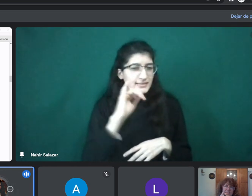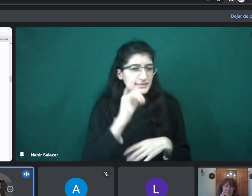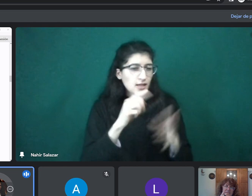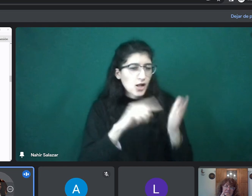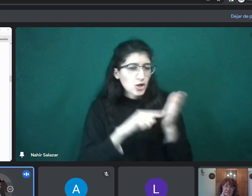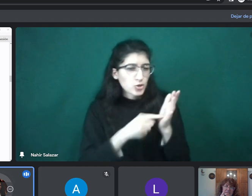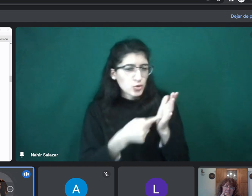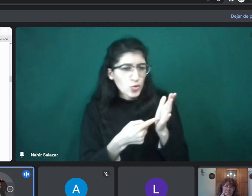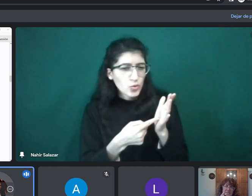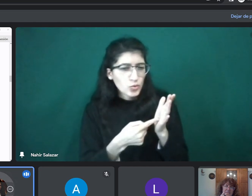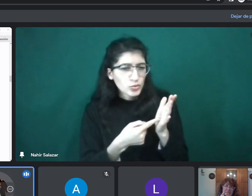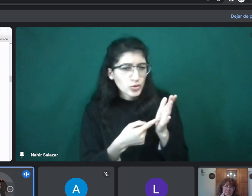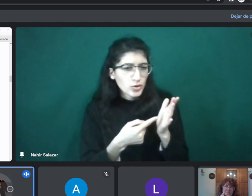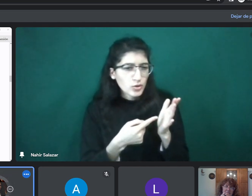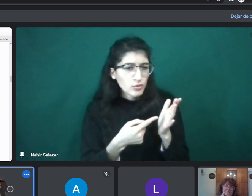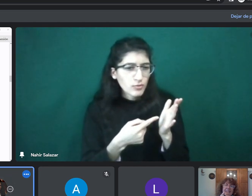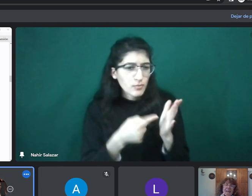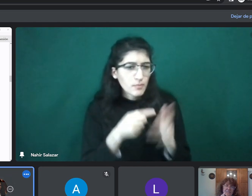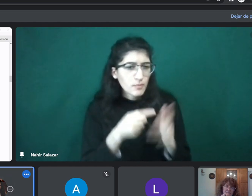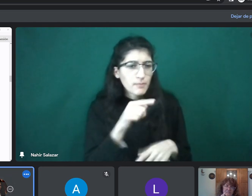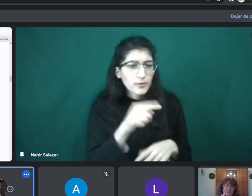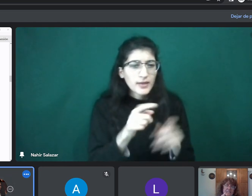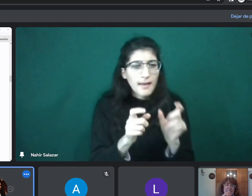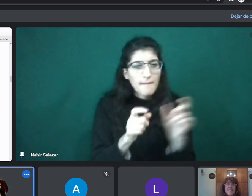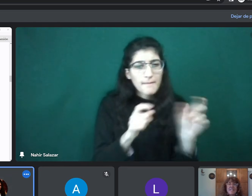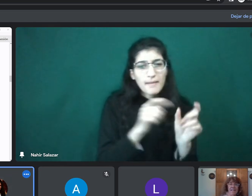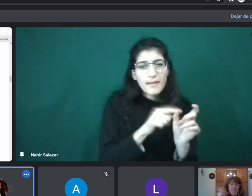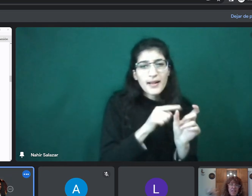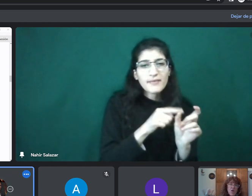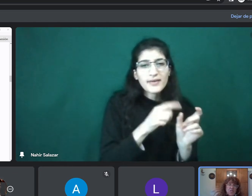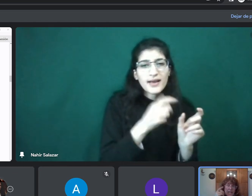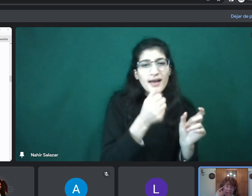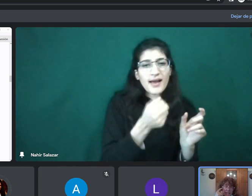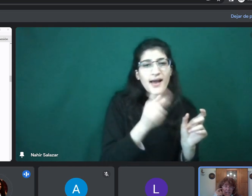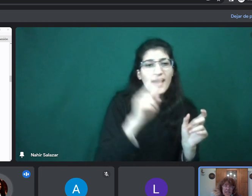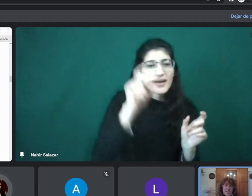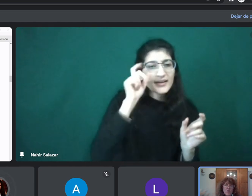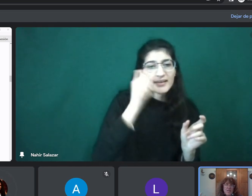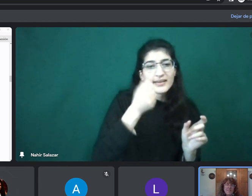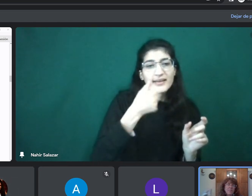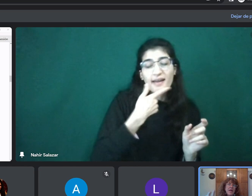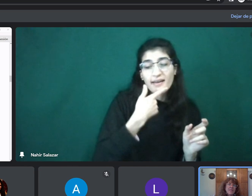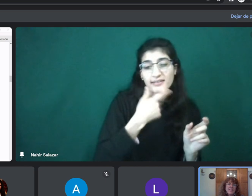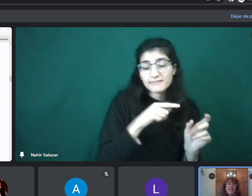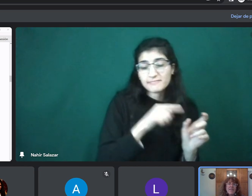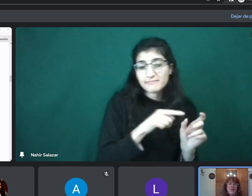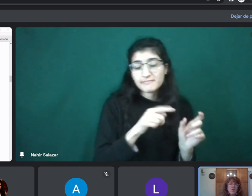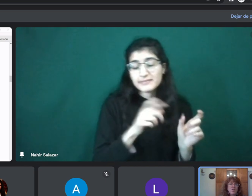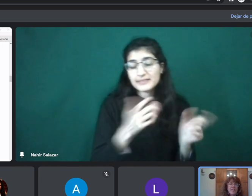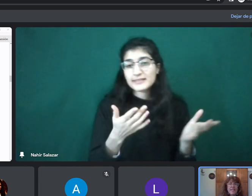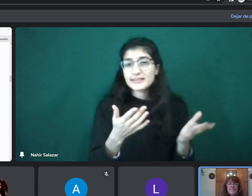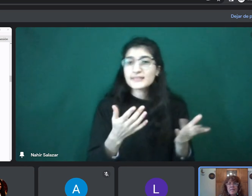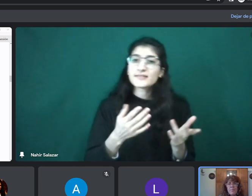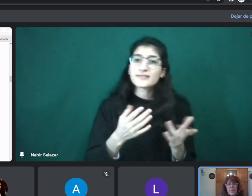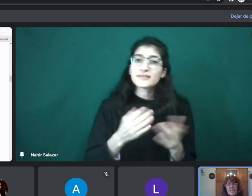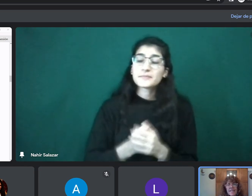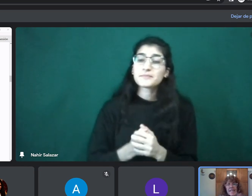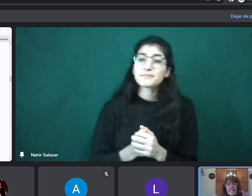por el primero, por áreas. Claro. Sí, está bien. O sea, tiene que haber ese análisis